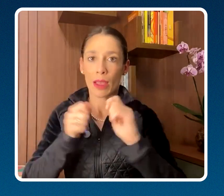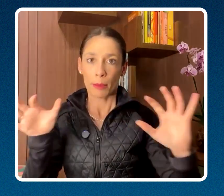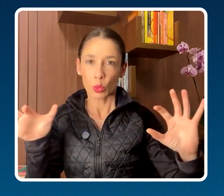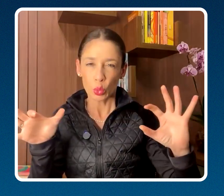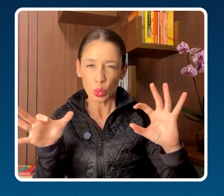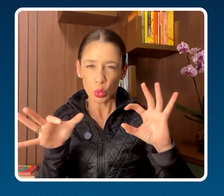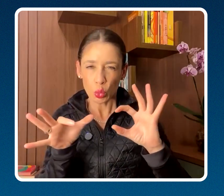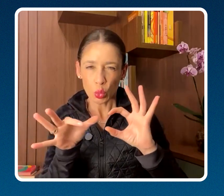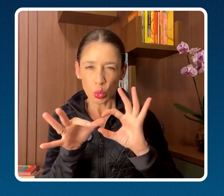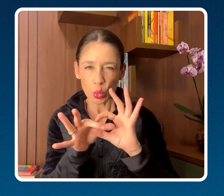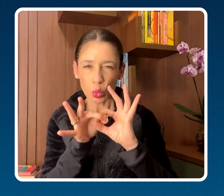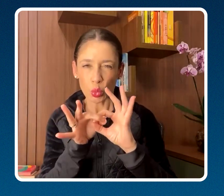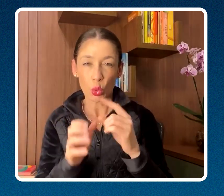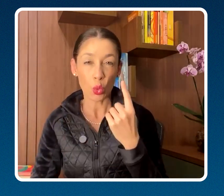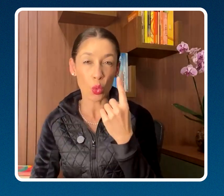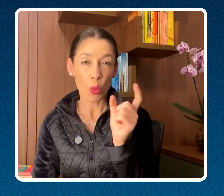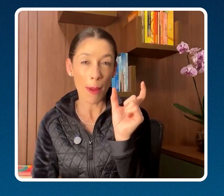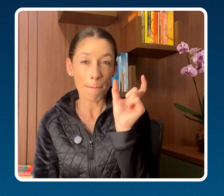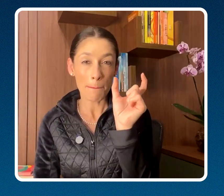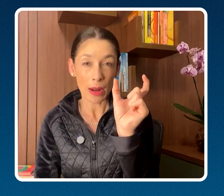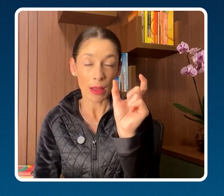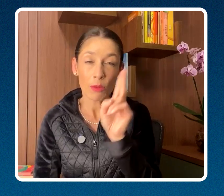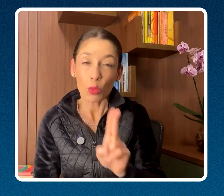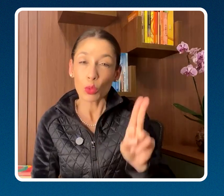e podia de uma palavra eu usar outros